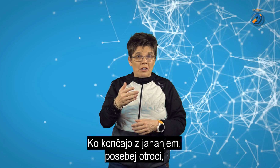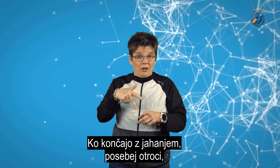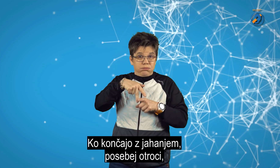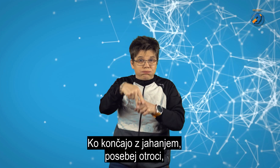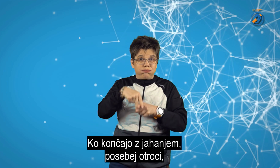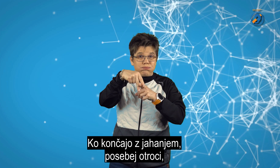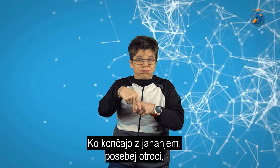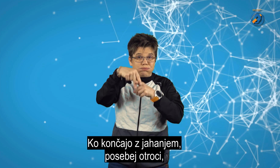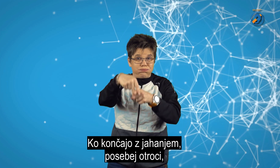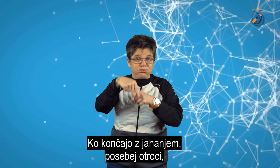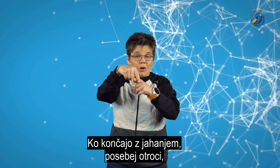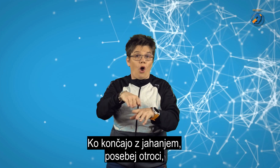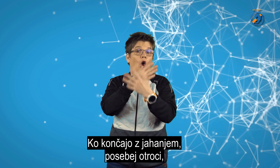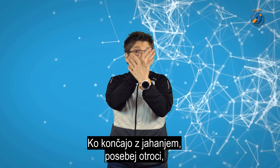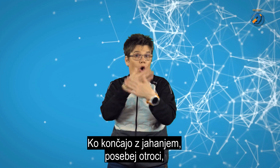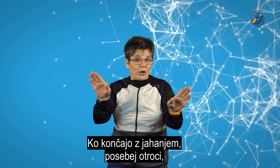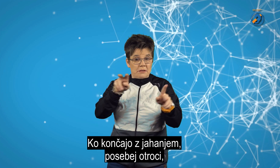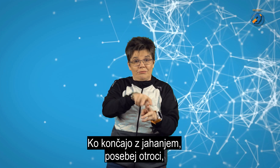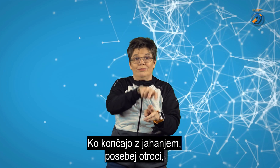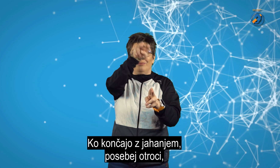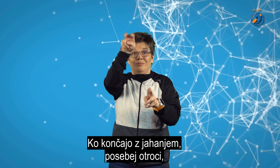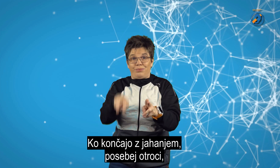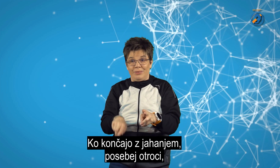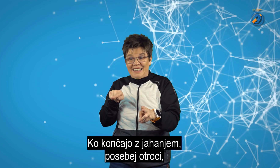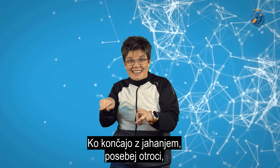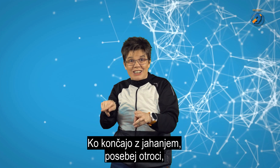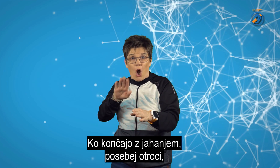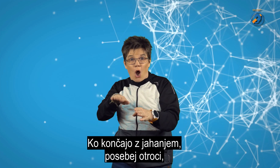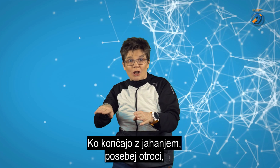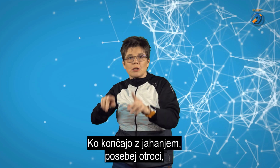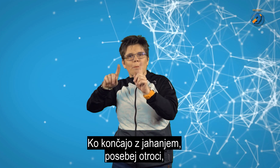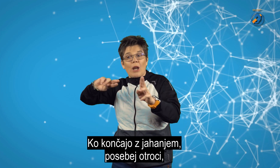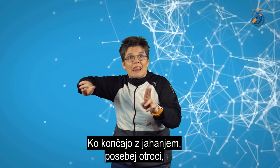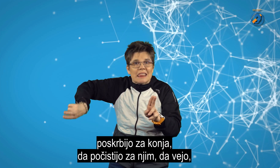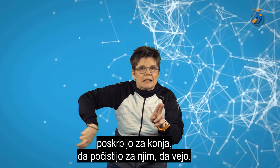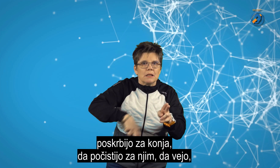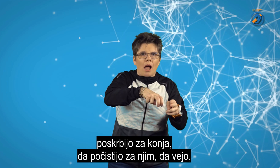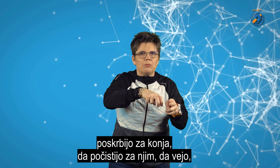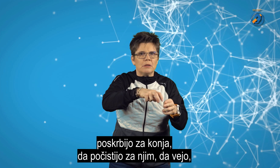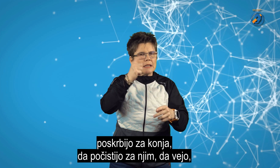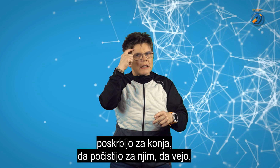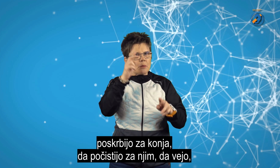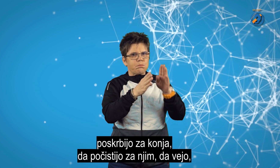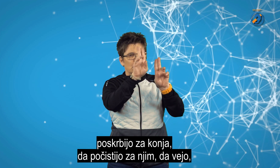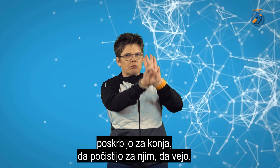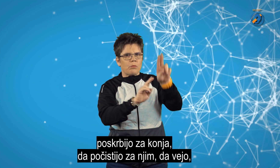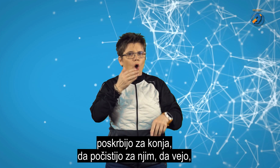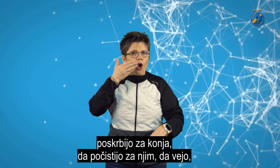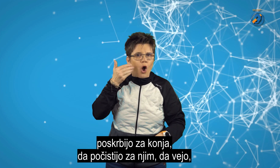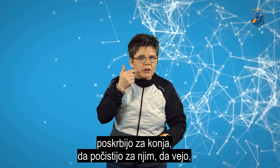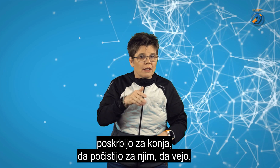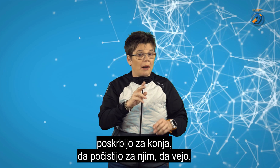Ko končajo z jahanjem, posebej otroci, poskrbijo za konja, da počistijo za njim,